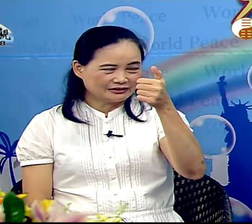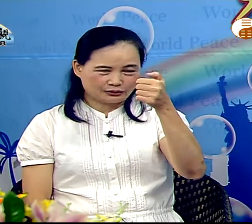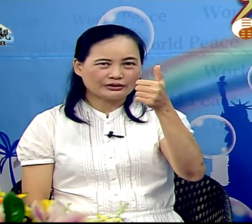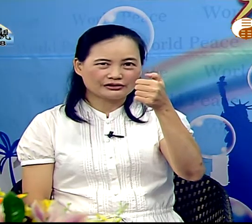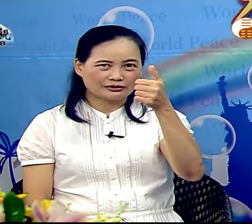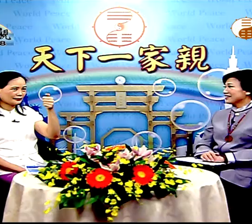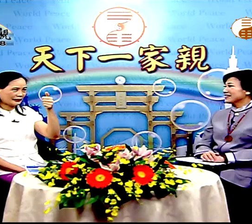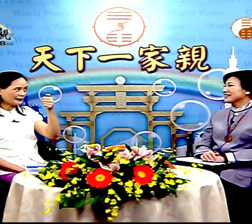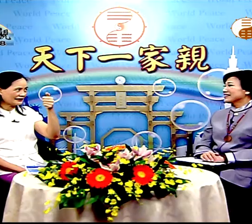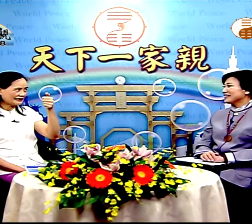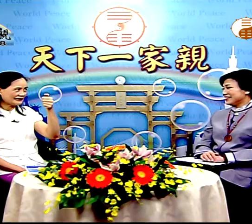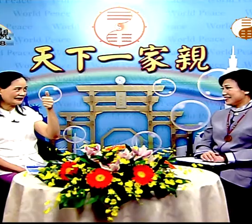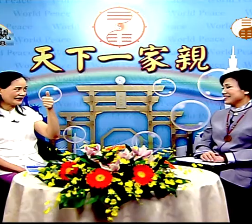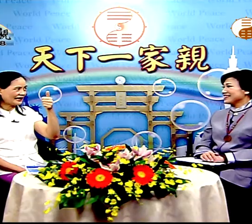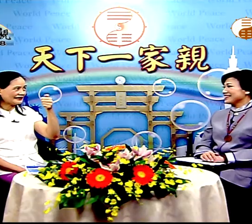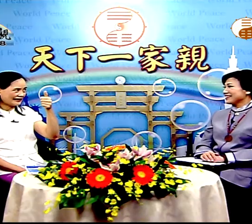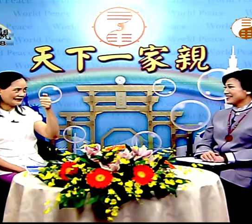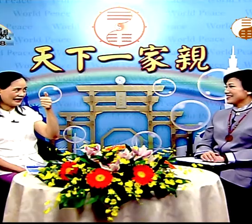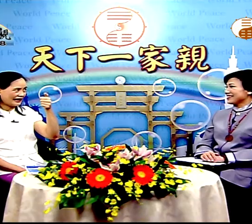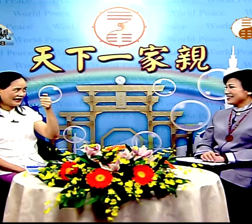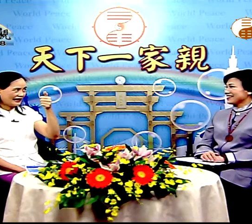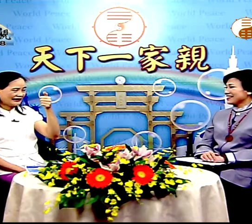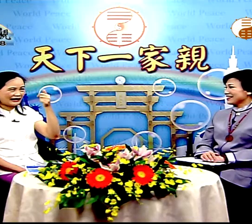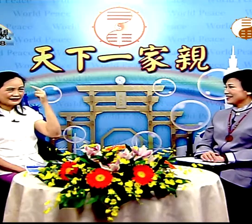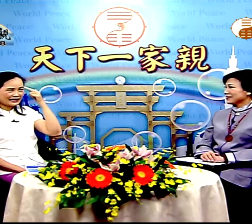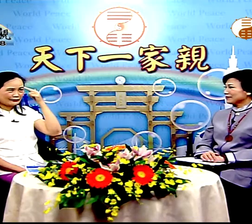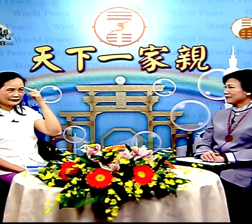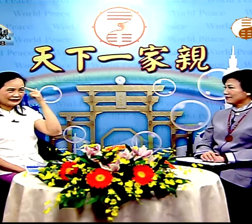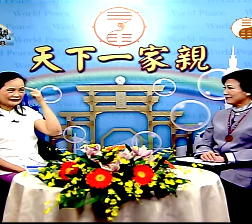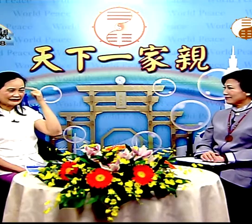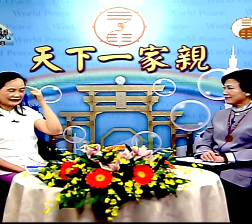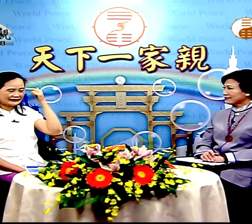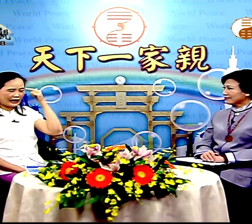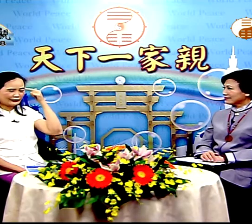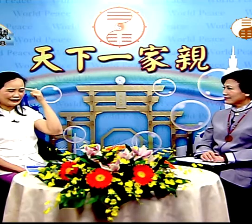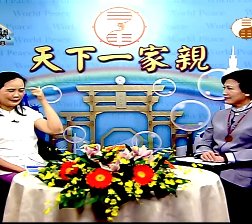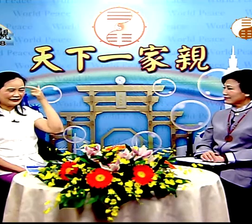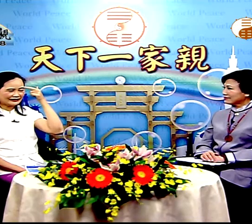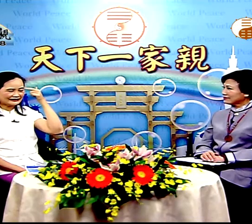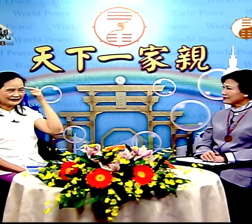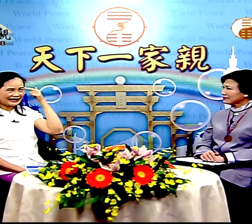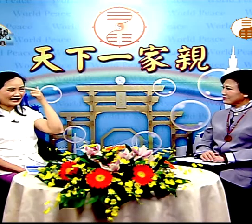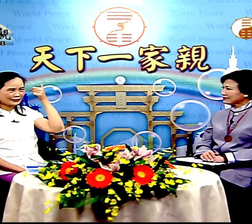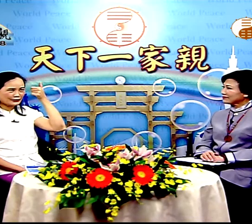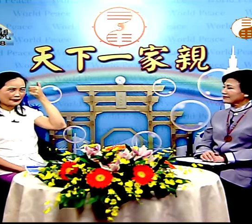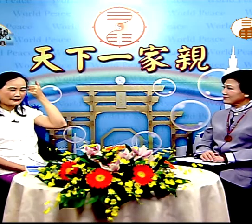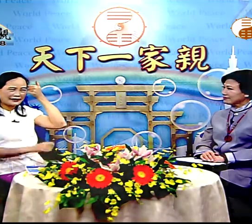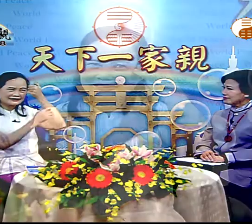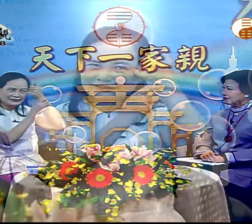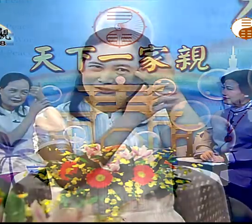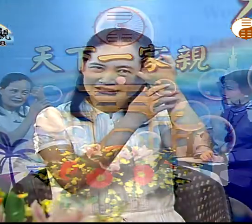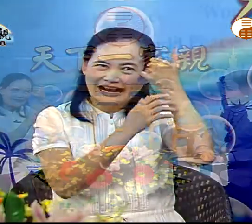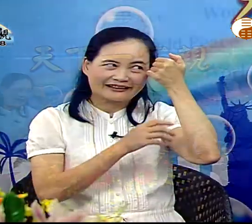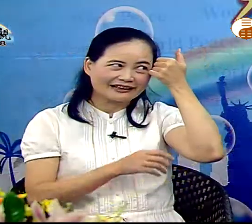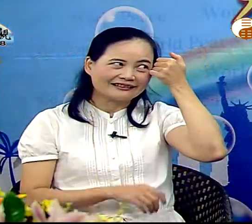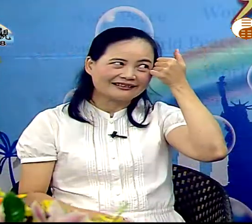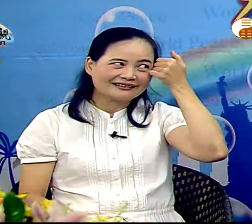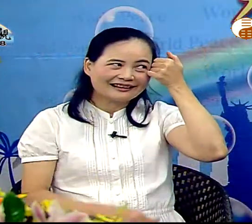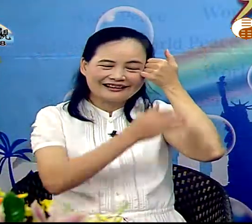系， 左右手都没关系，谢谢， 是。 然后在我们的这个脑里面的这个太阳穴旁边，这就是感恩 哦，感恩，